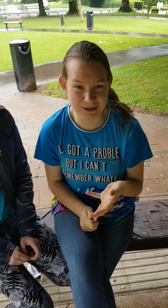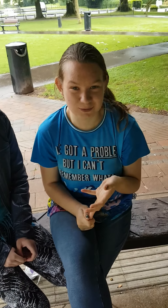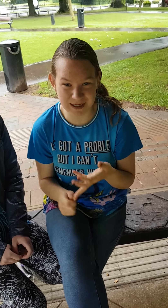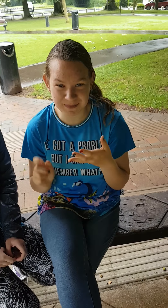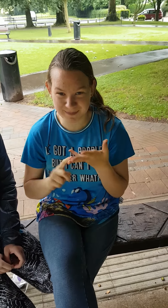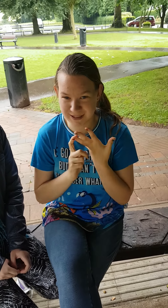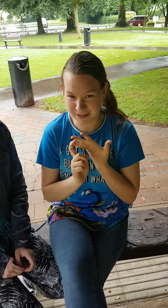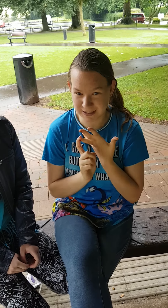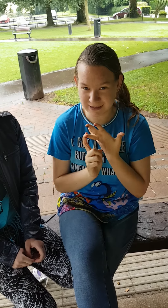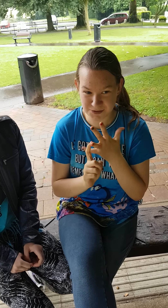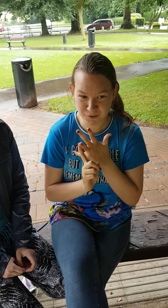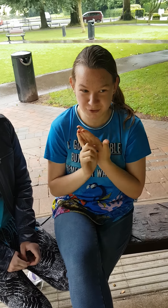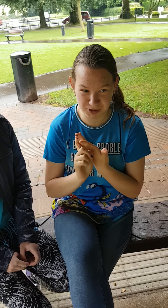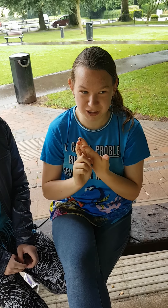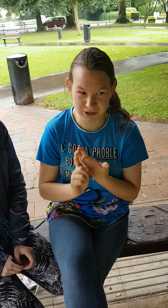lubię Kamila Bednarka, to jest mój ulubiony idol.